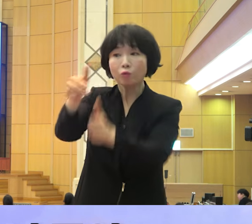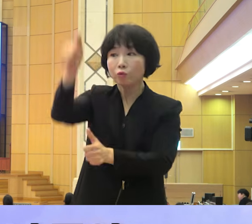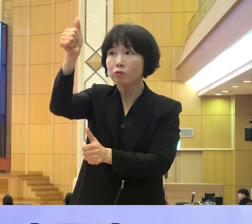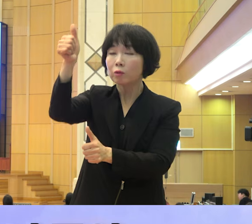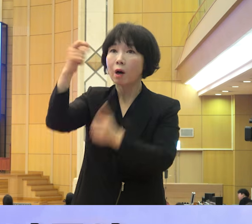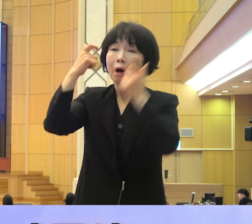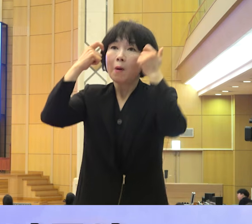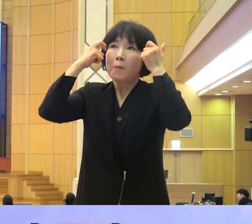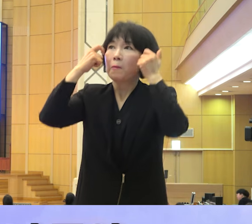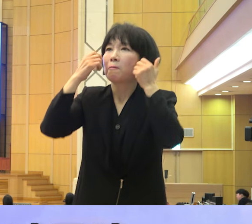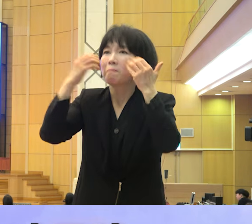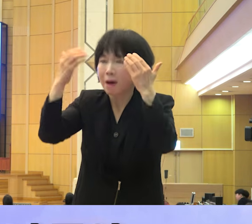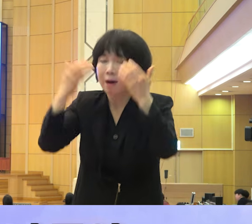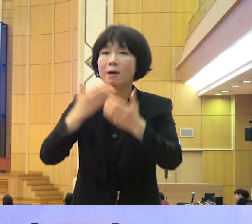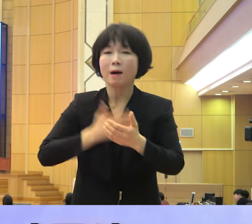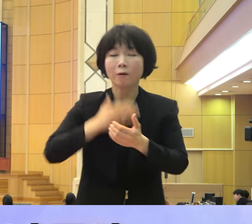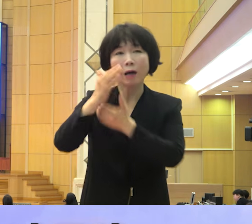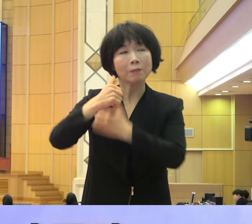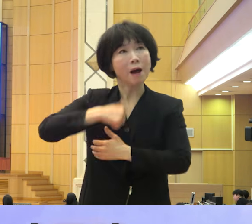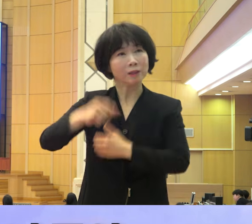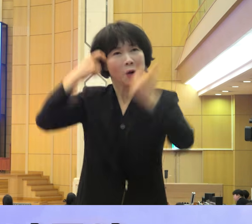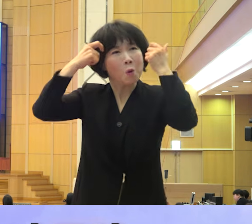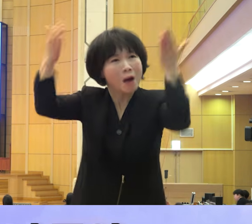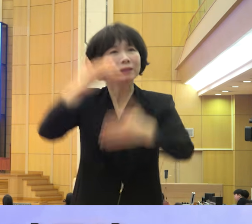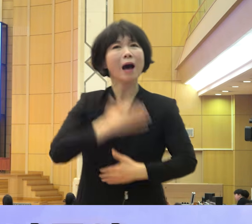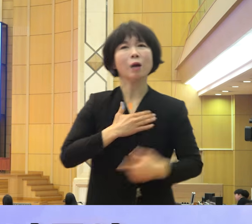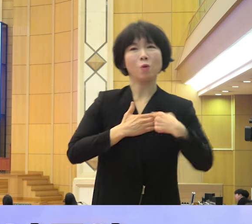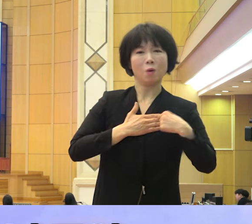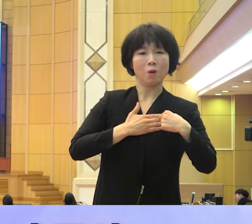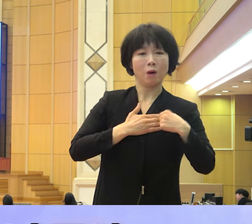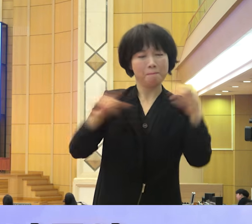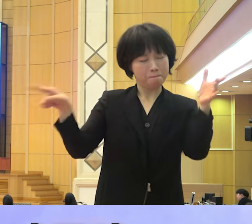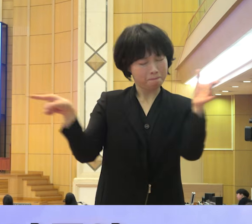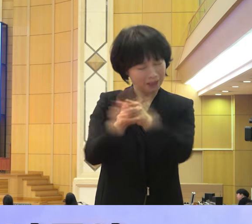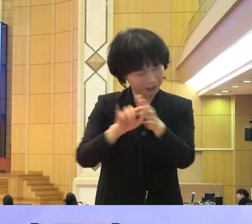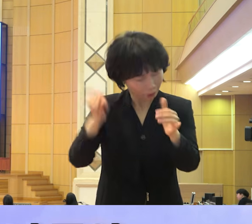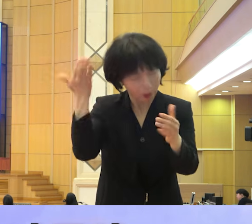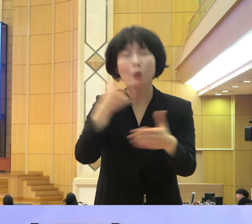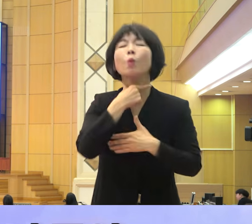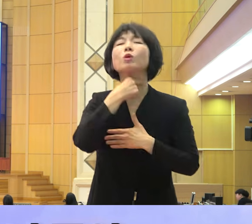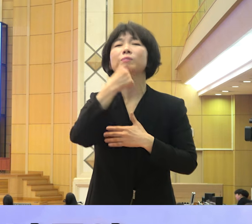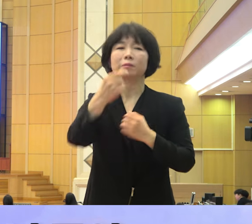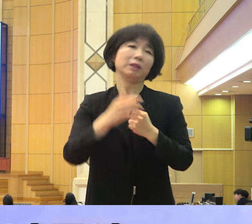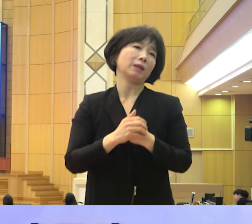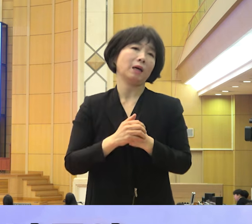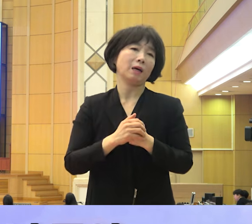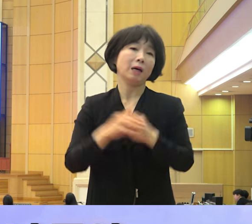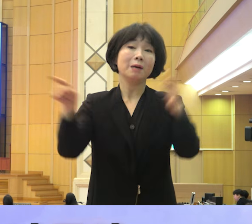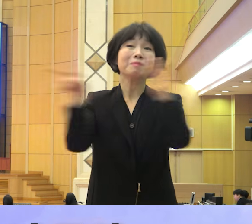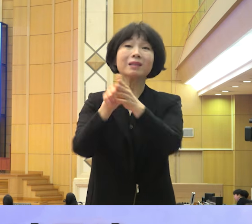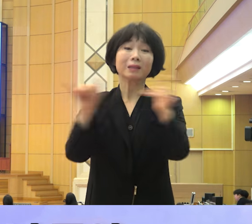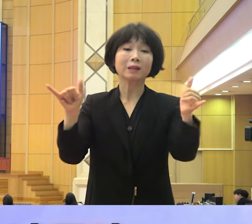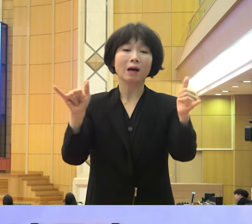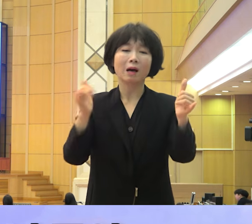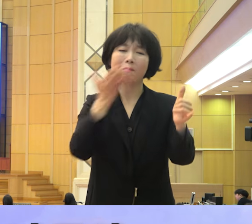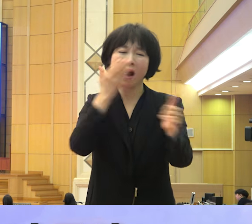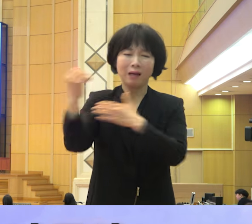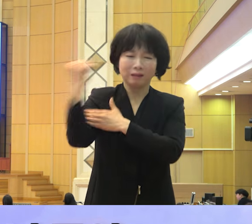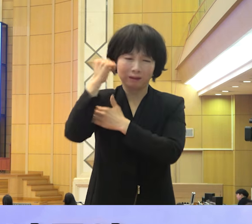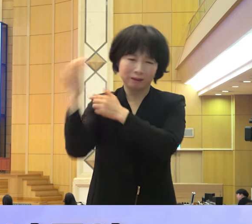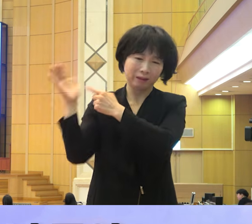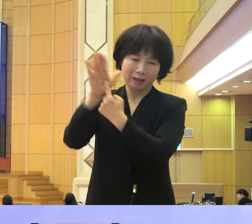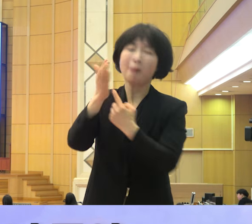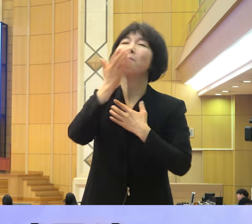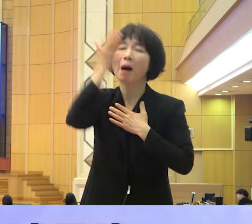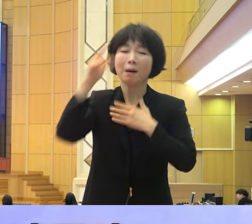사실을 확실히 알고 하나님의 아들은 사실을 확실히 알고 믿는 자가 되기를 원합니다. 믿는 자에겐 능치 못함이